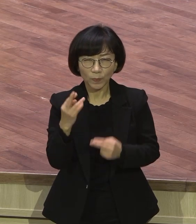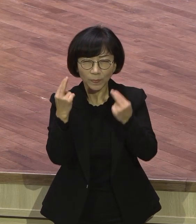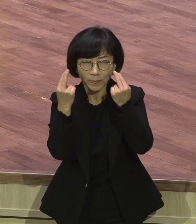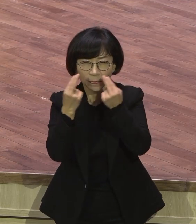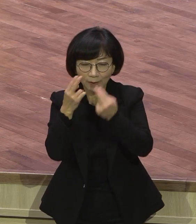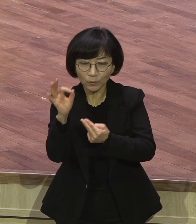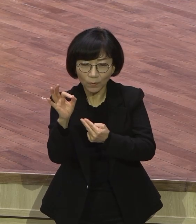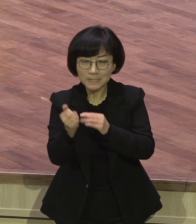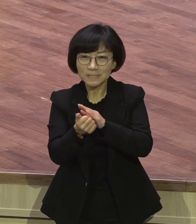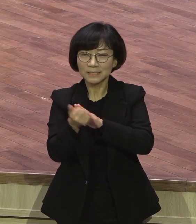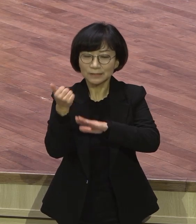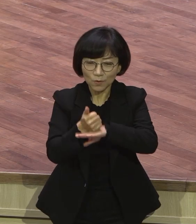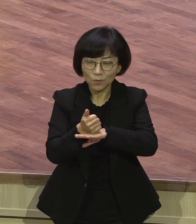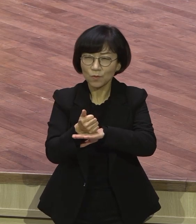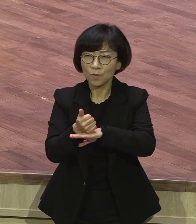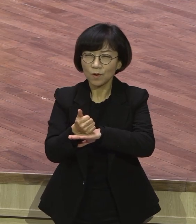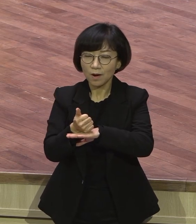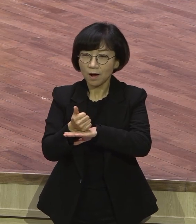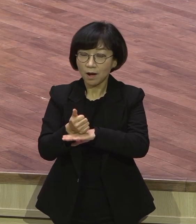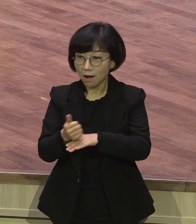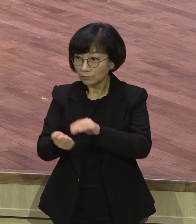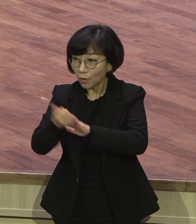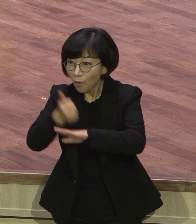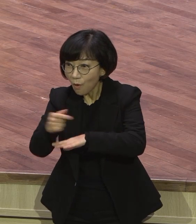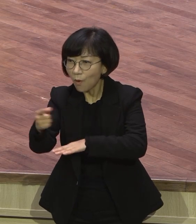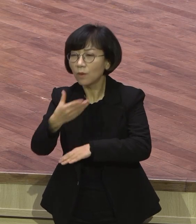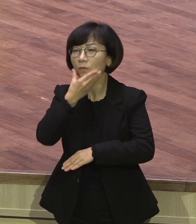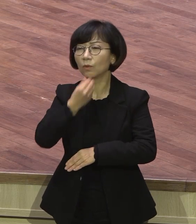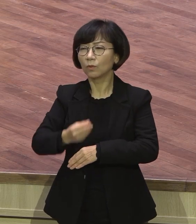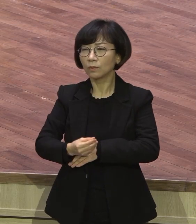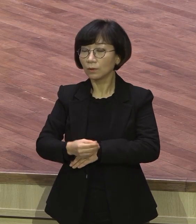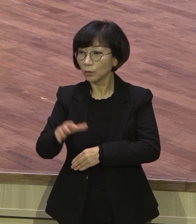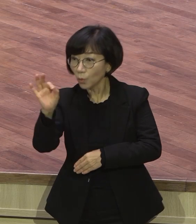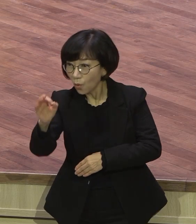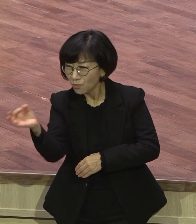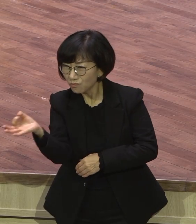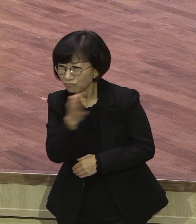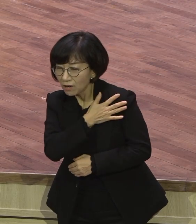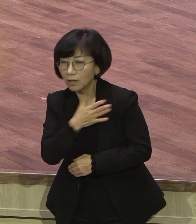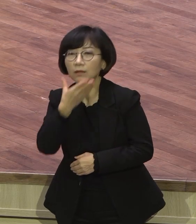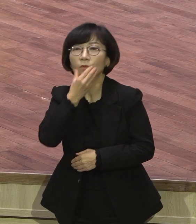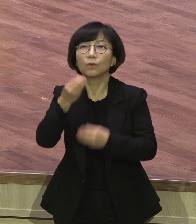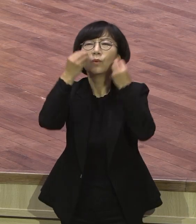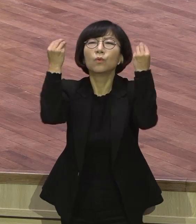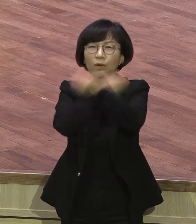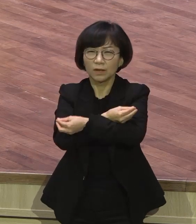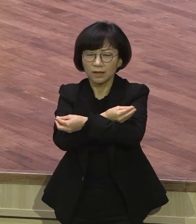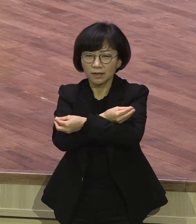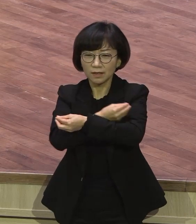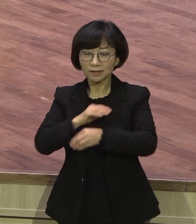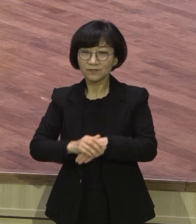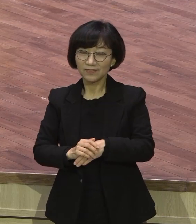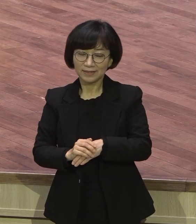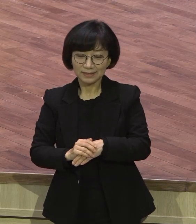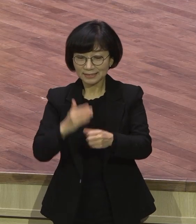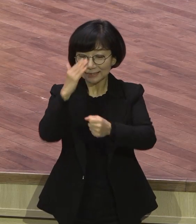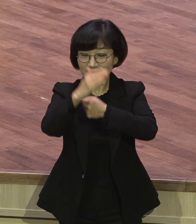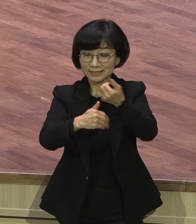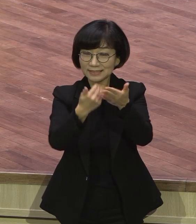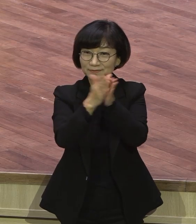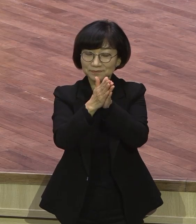세상의 성공 중심 이게 복인 줄로 생각해요. 결국은 하나님의 말씀을 잘못